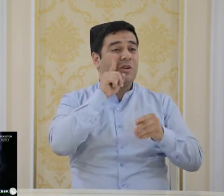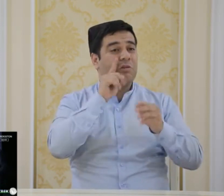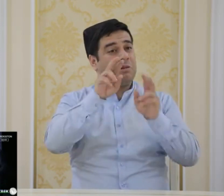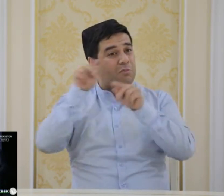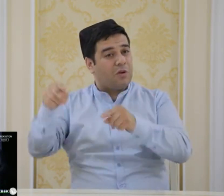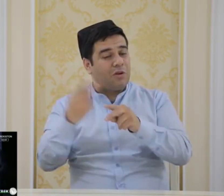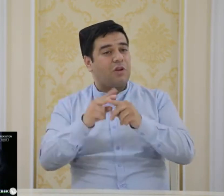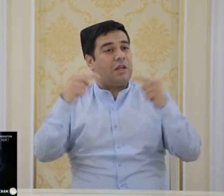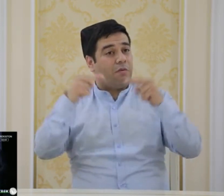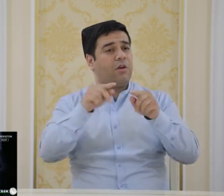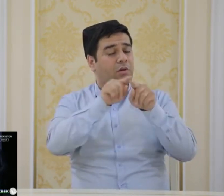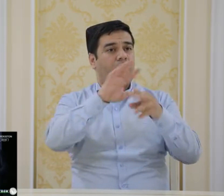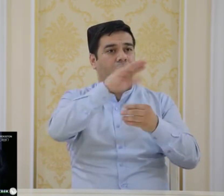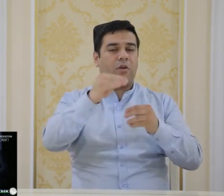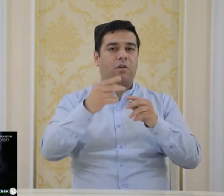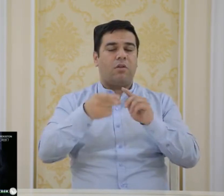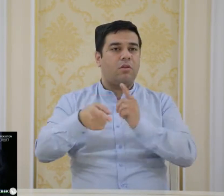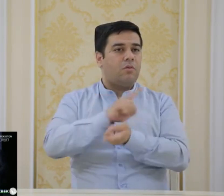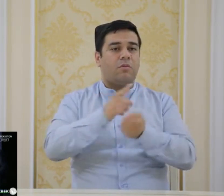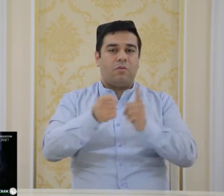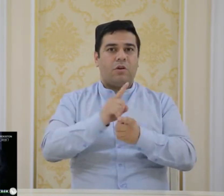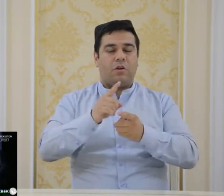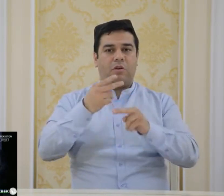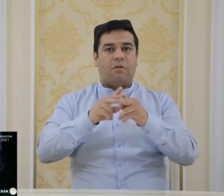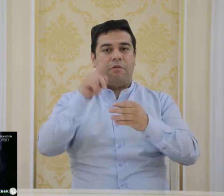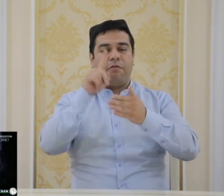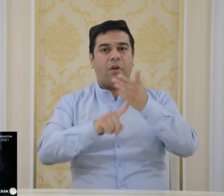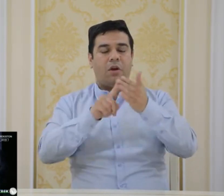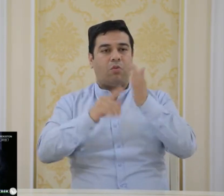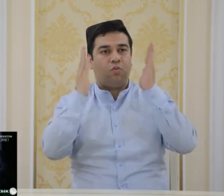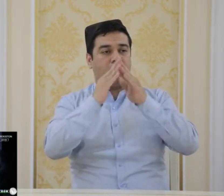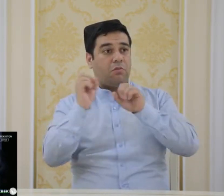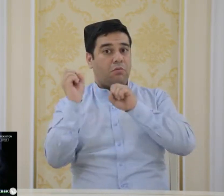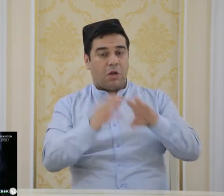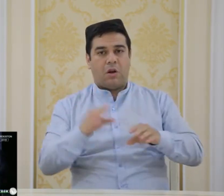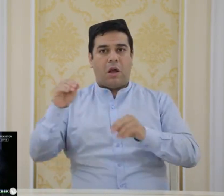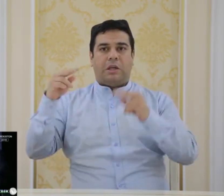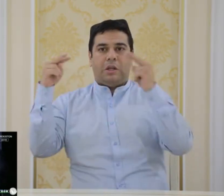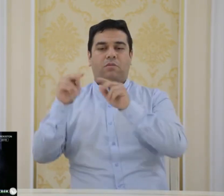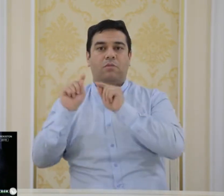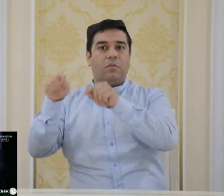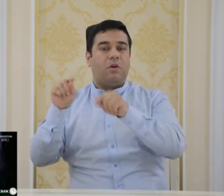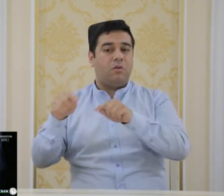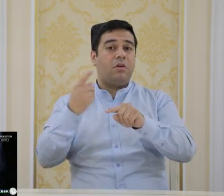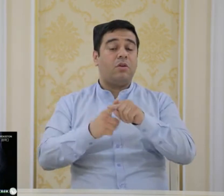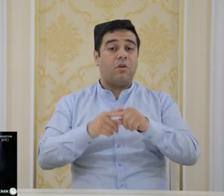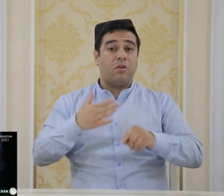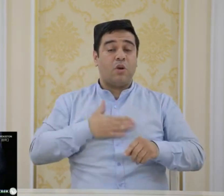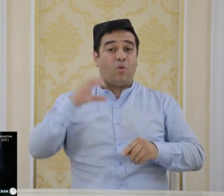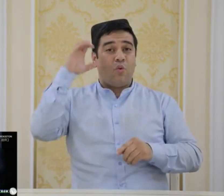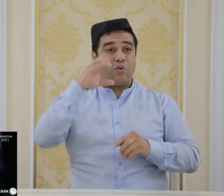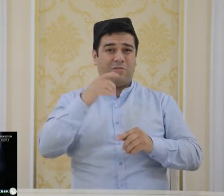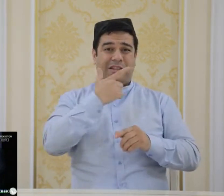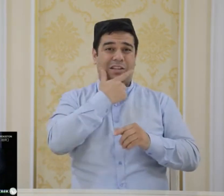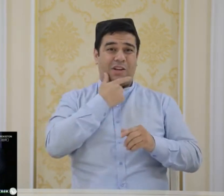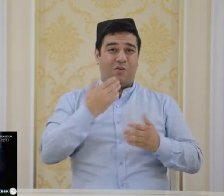yoshlarni nimalarni izdan chiqarish, yo'ldan chiqarish. Bizani O'zbekistonni Maşı güller